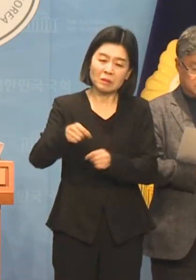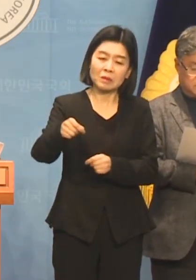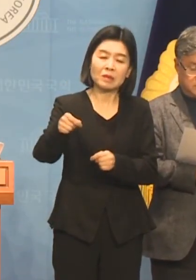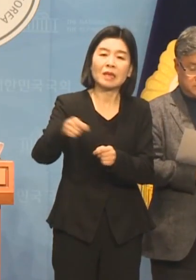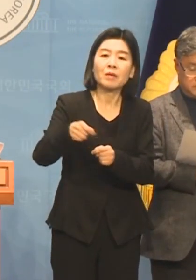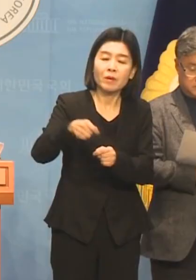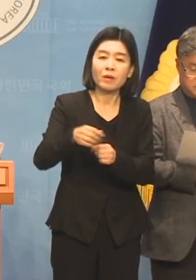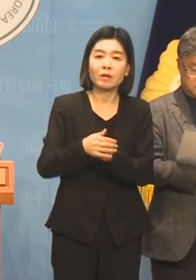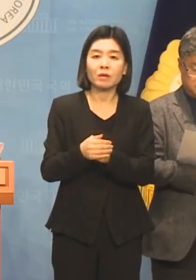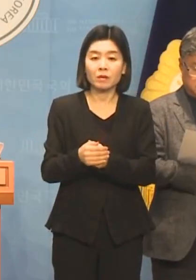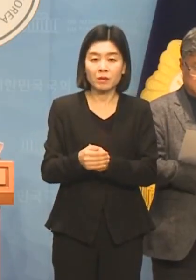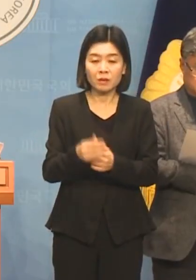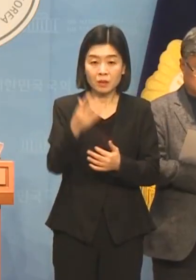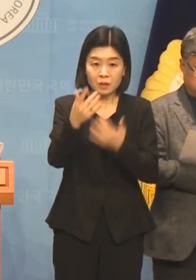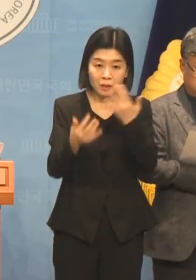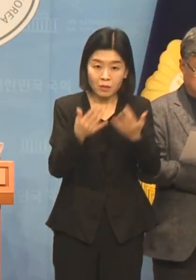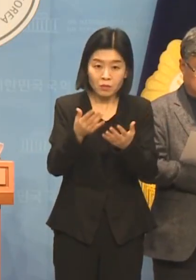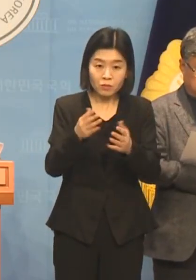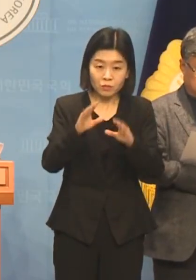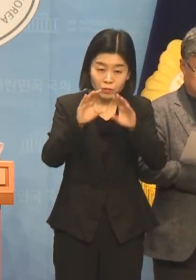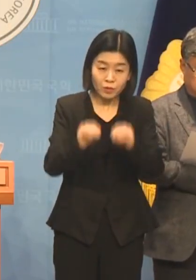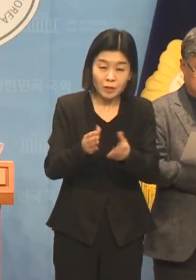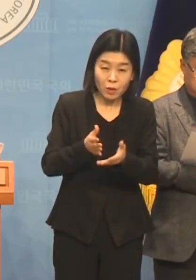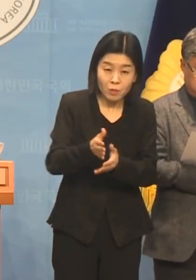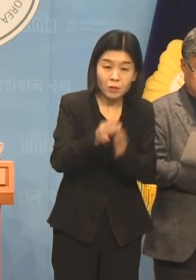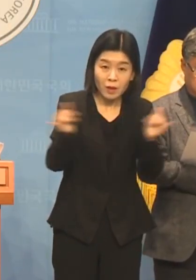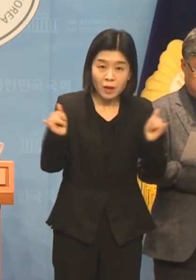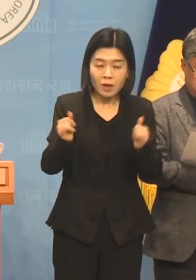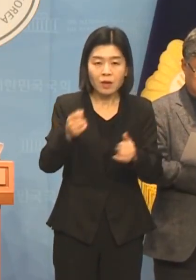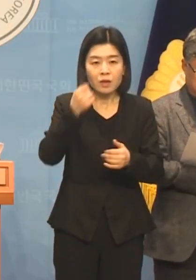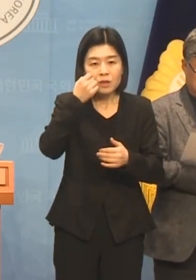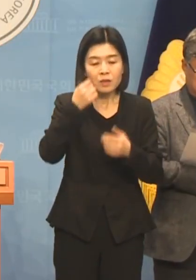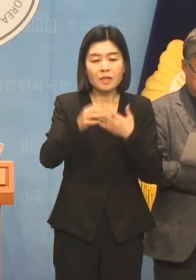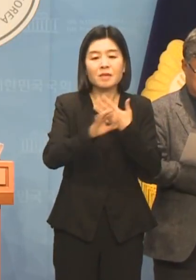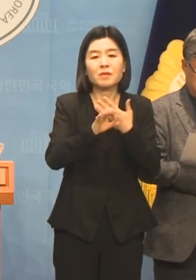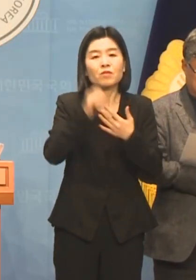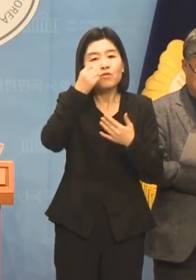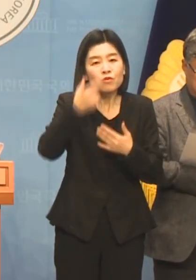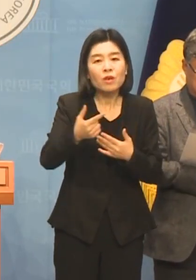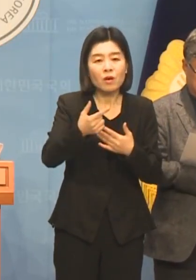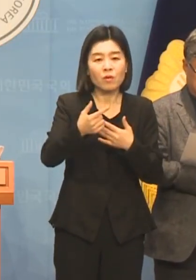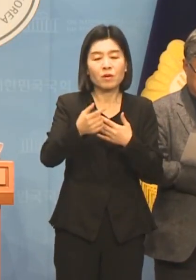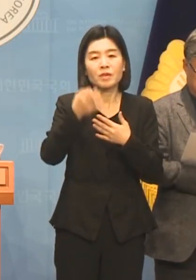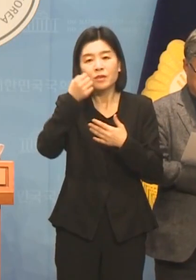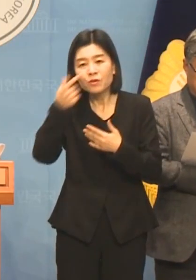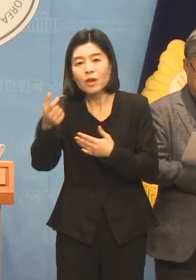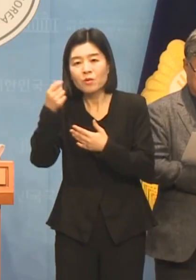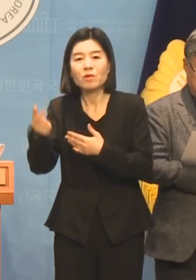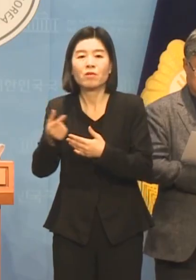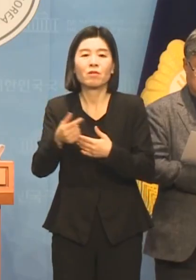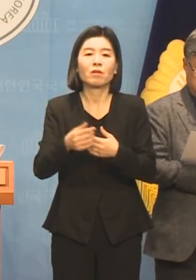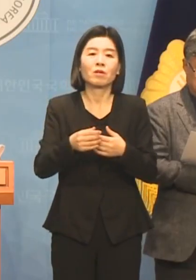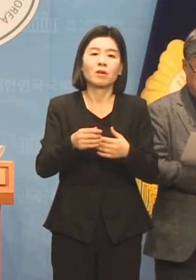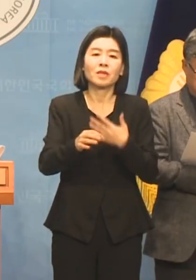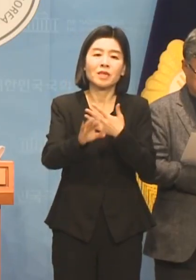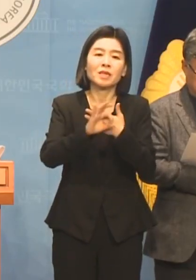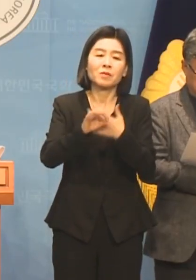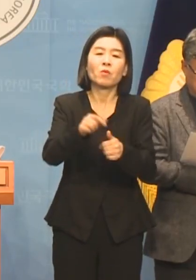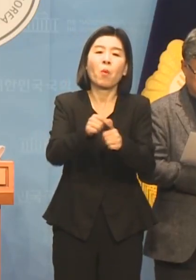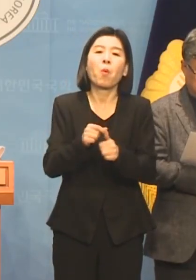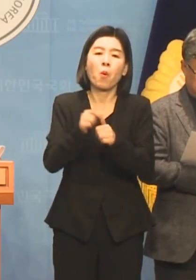인력 또한 6개월 단위로 고용되는 고령의 산불 예방 진화대원들이 빈자리를 메우고